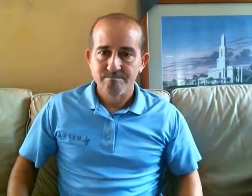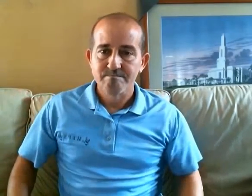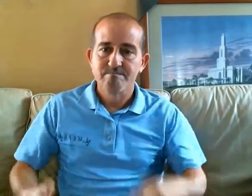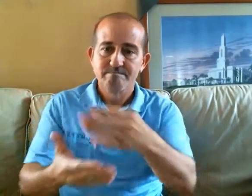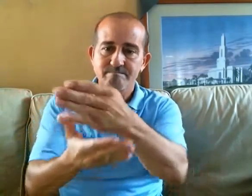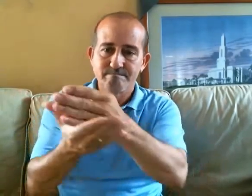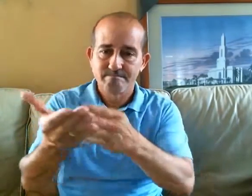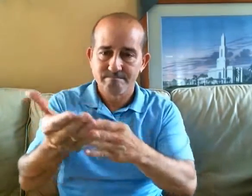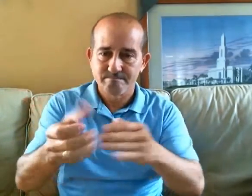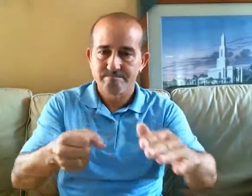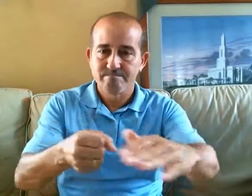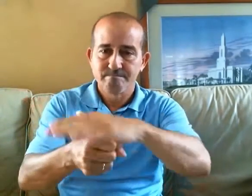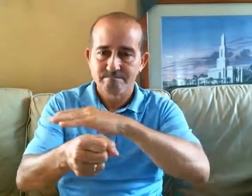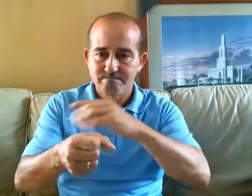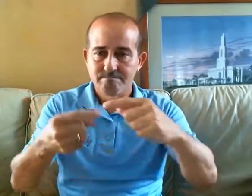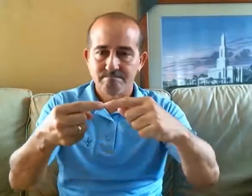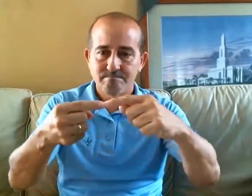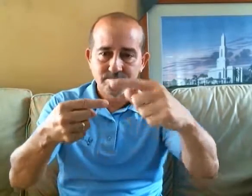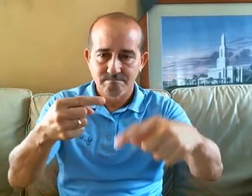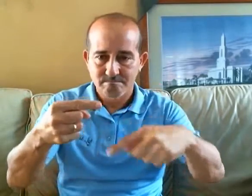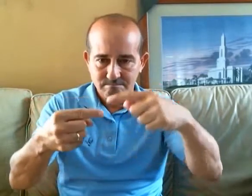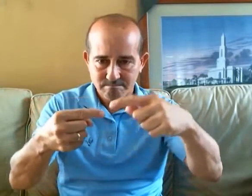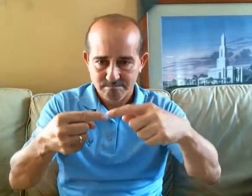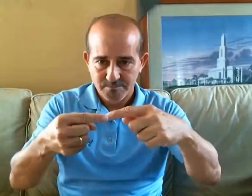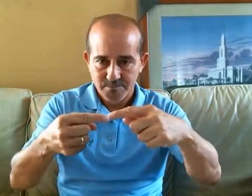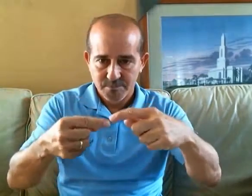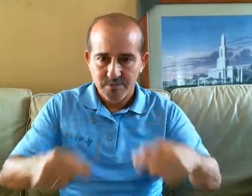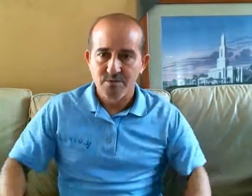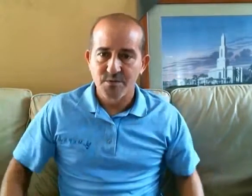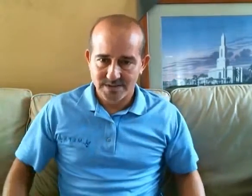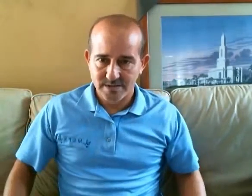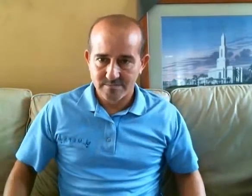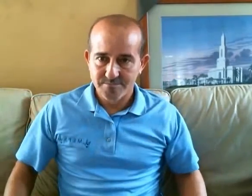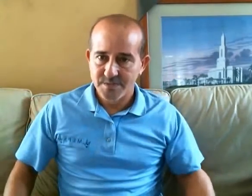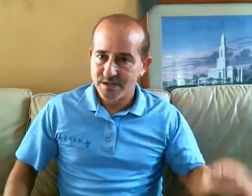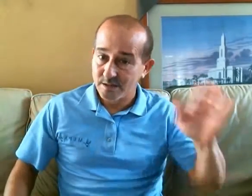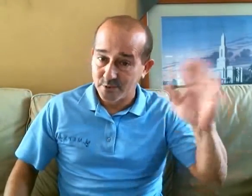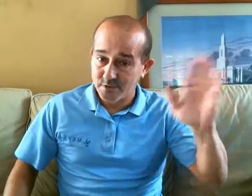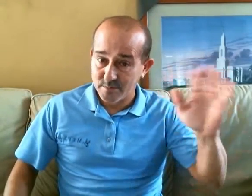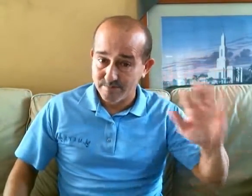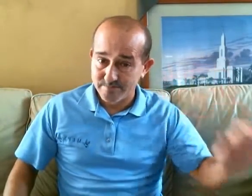Fase. Hasta la próxima.